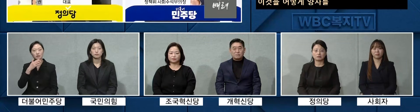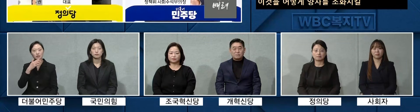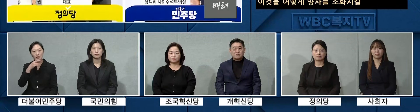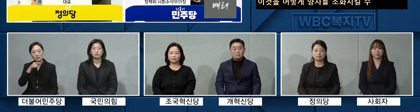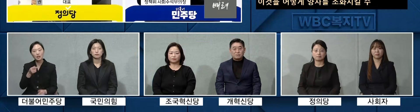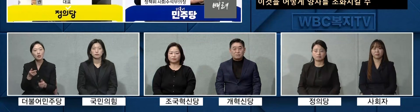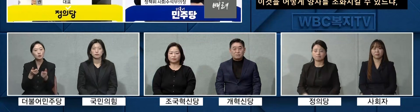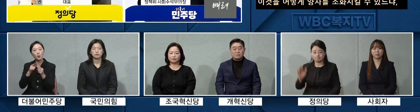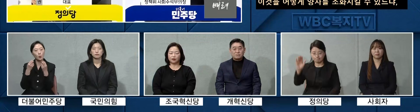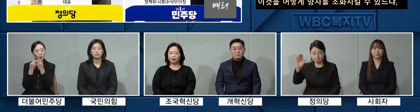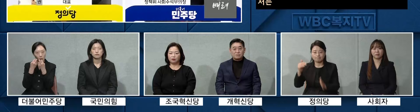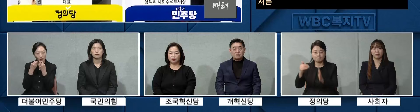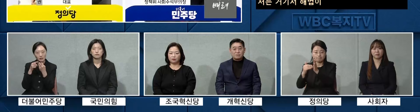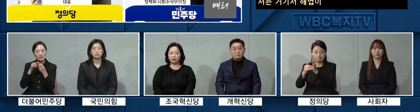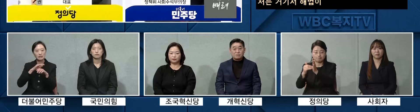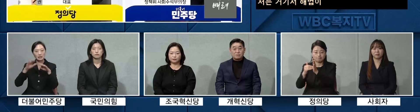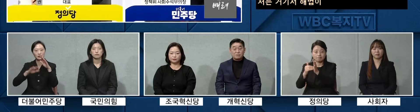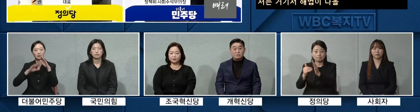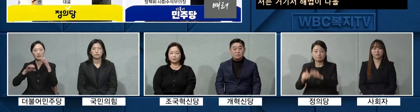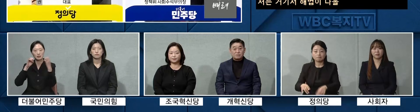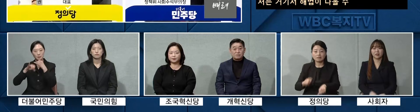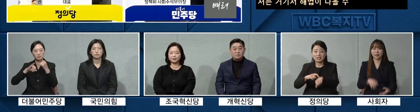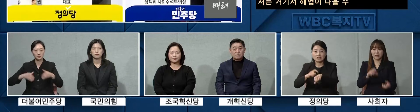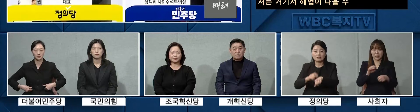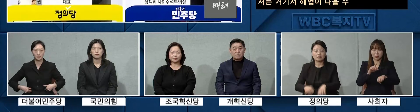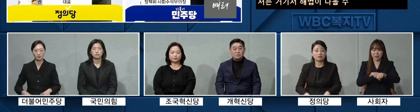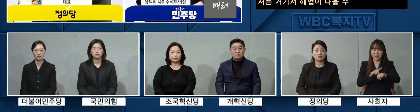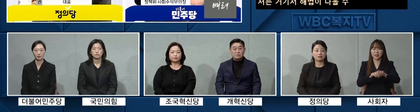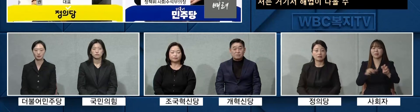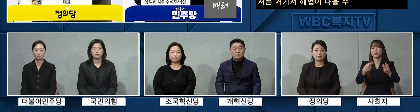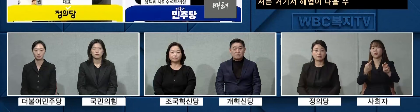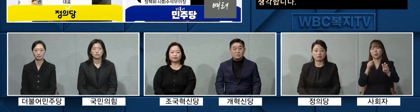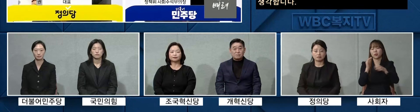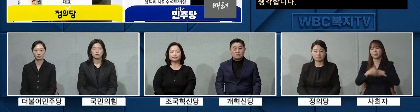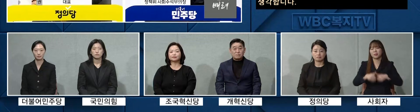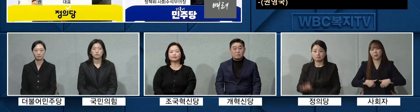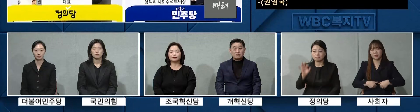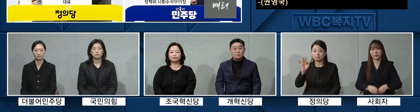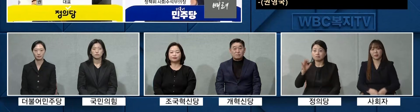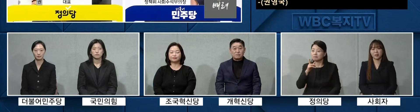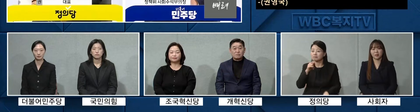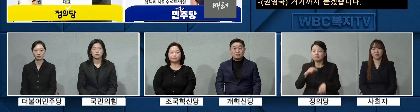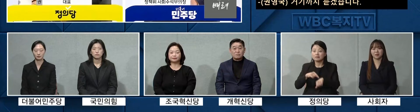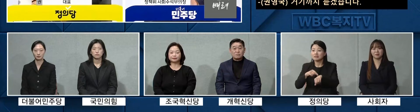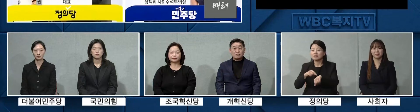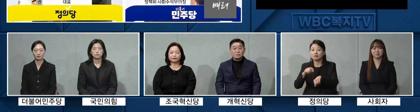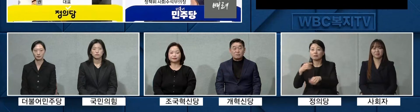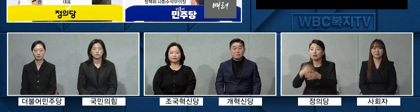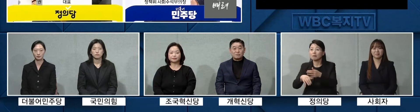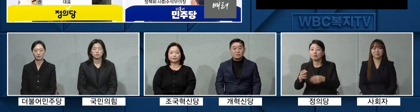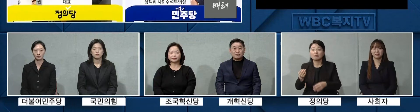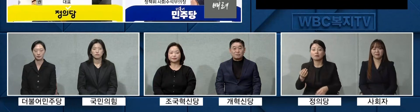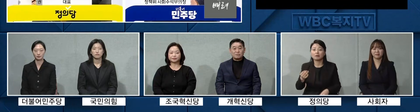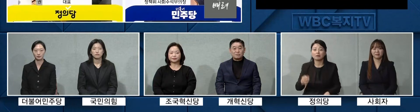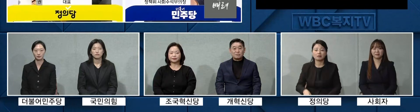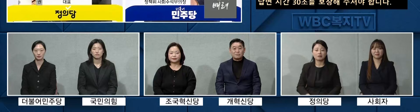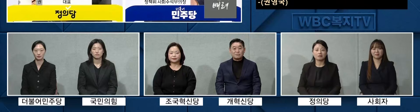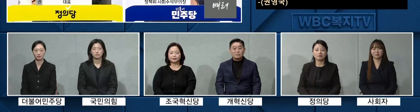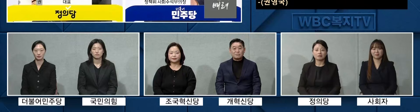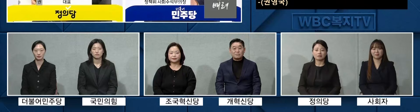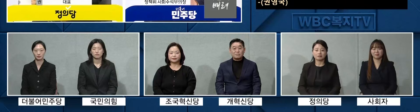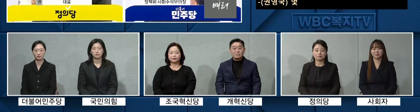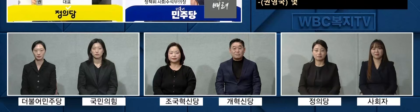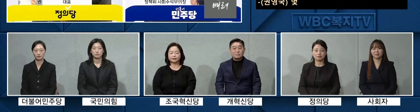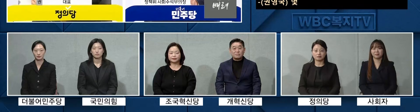있다고 생각합니다. 거기까지 듣겠습니다. 아닙니다. 답변 시간 30초를 보장해 주셔야 됩니다. 아, 네네. 몇 초 남았나요? 예,